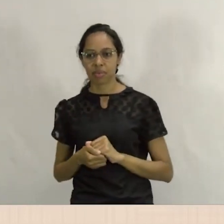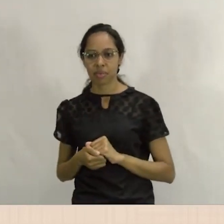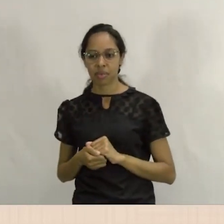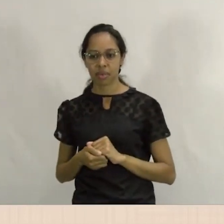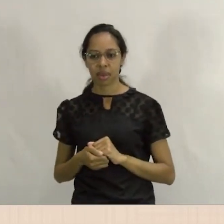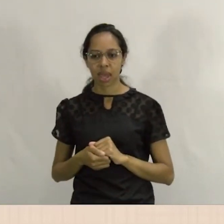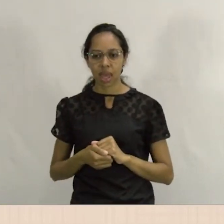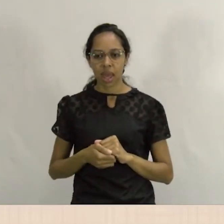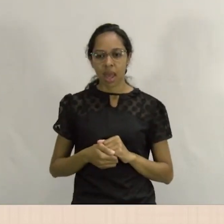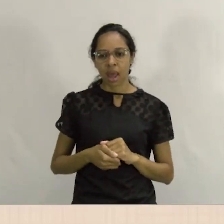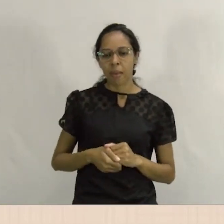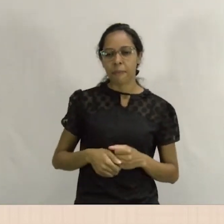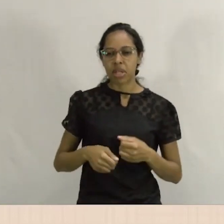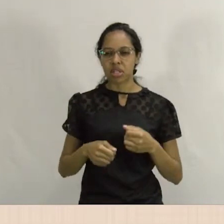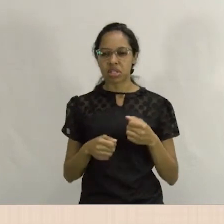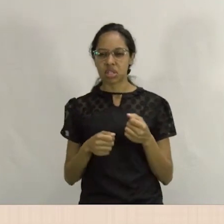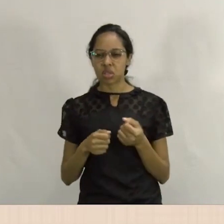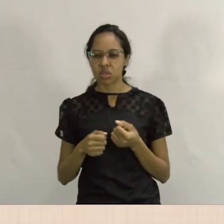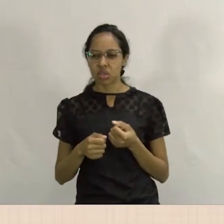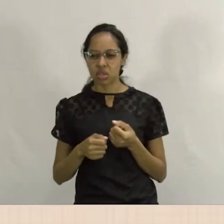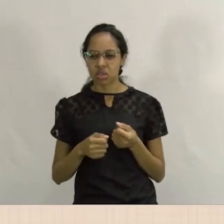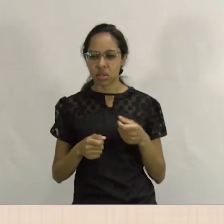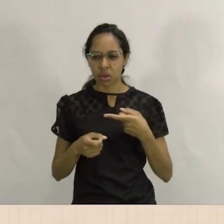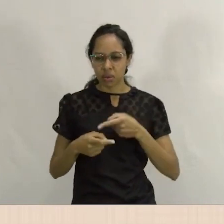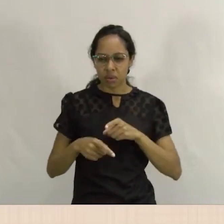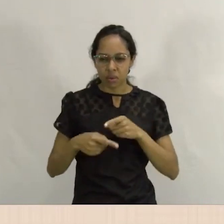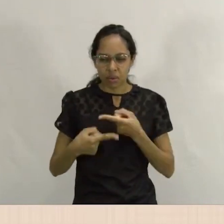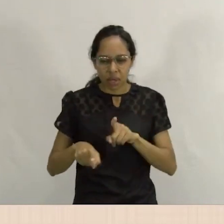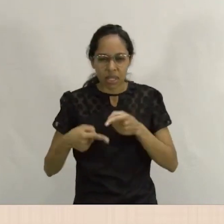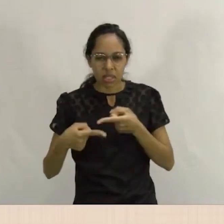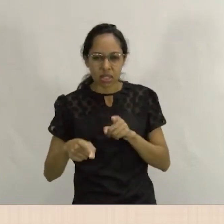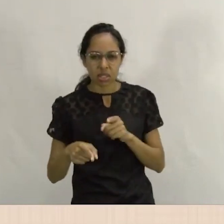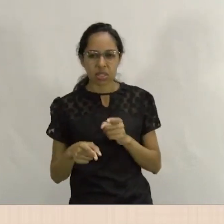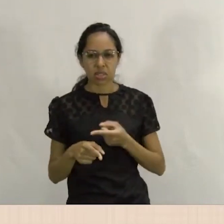ratoneiro. Eu nem sei o que é ratoneiro, né?